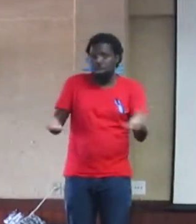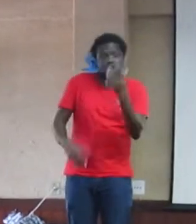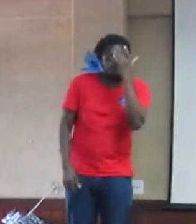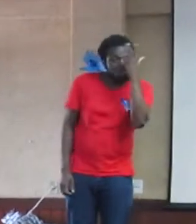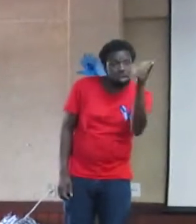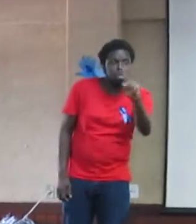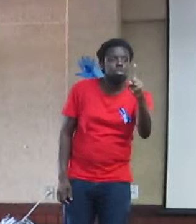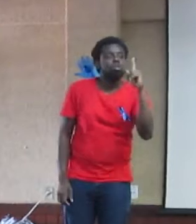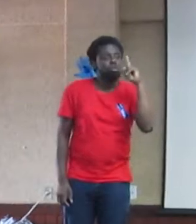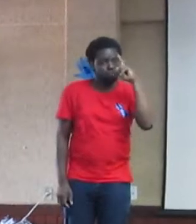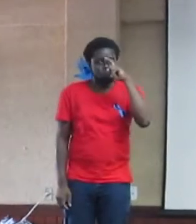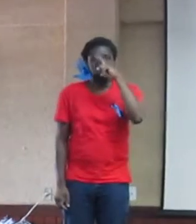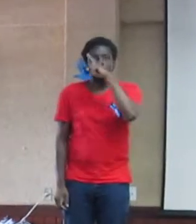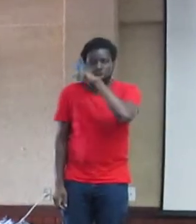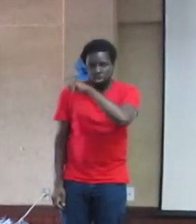Essa é a minha luta.